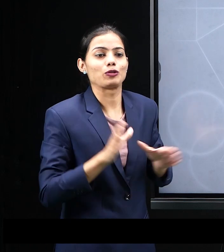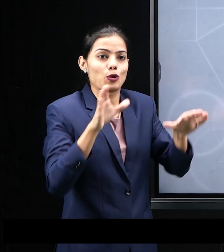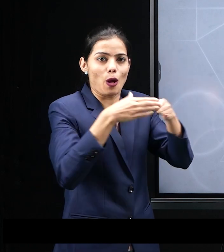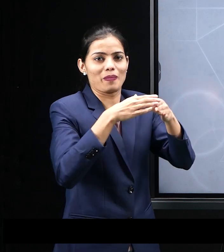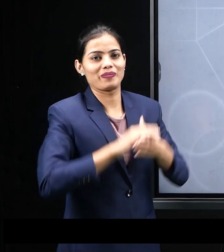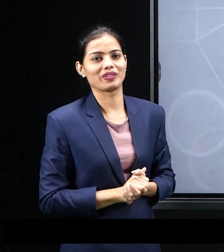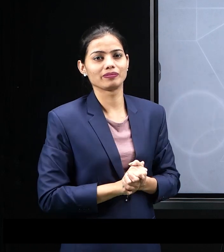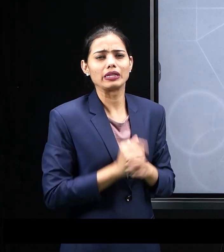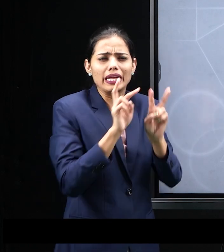फरक,